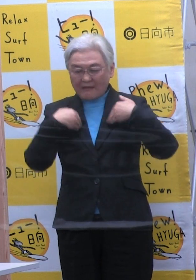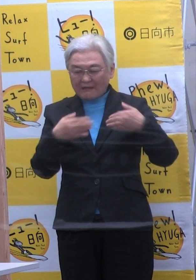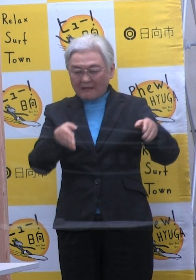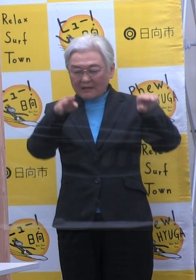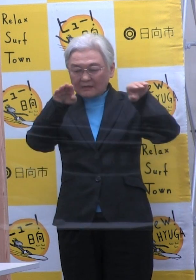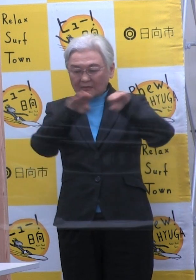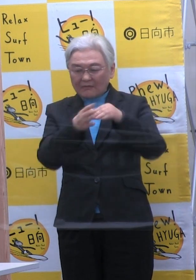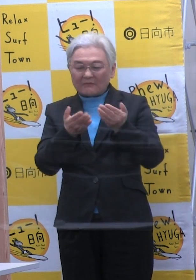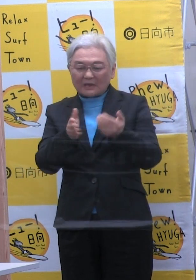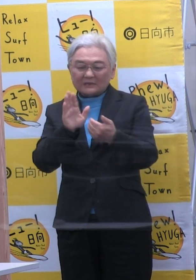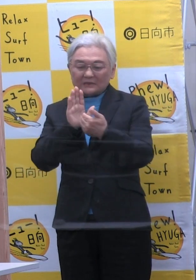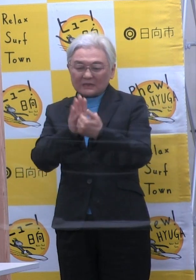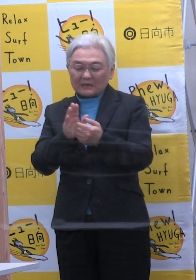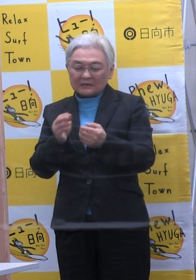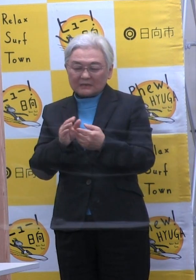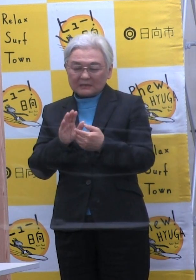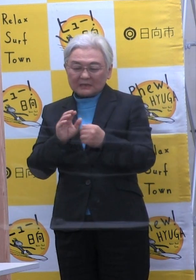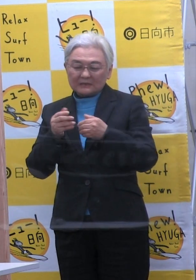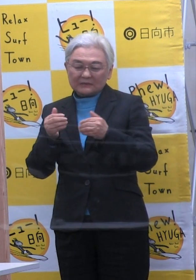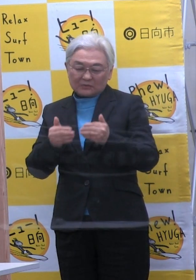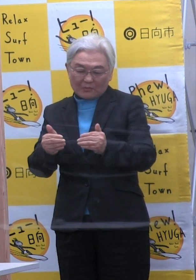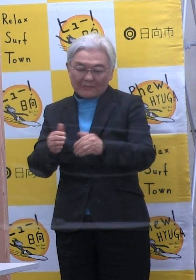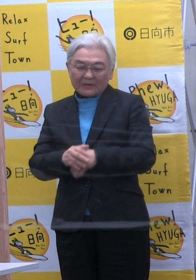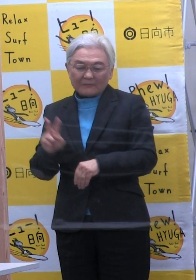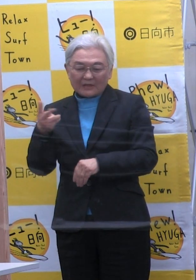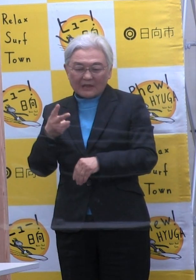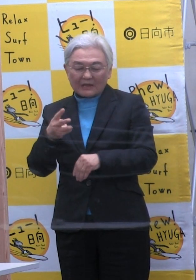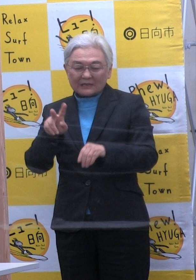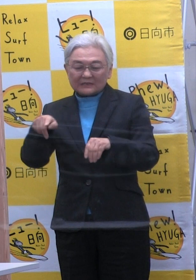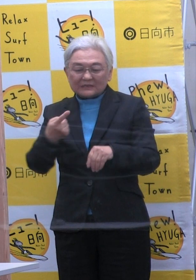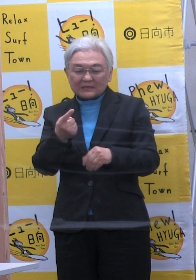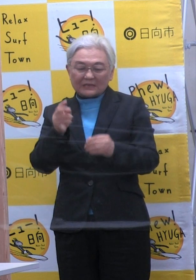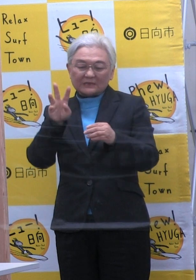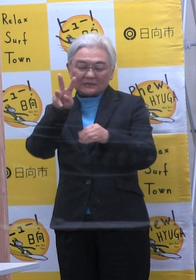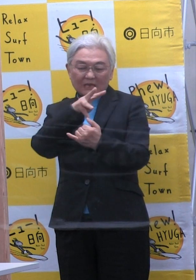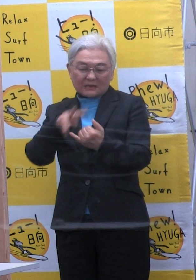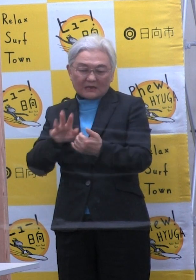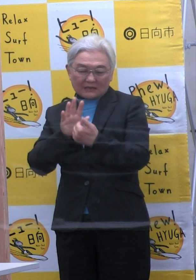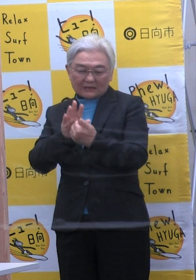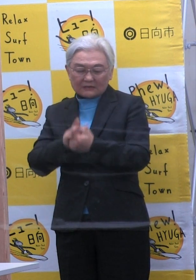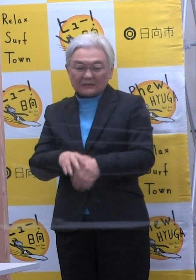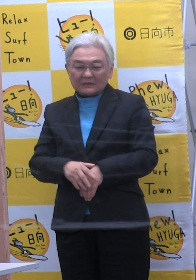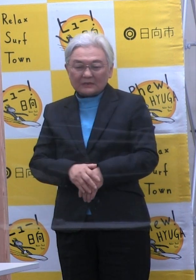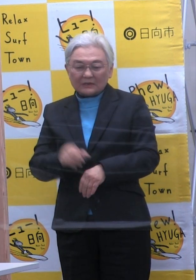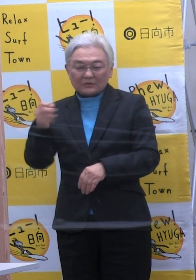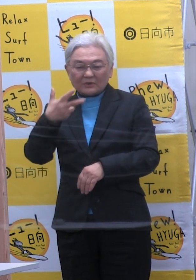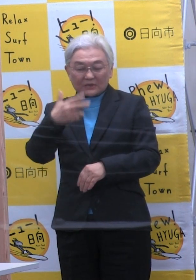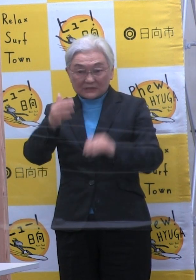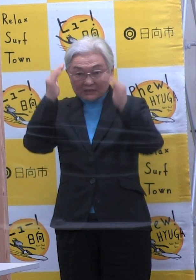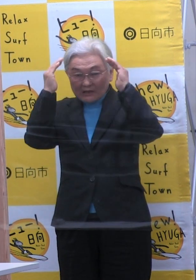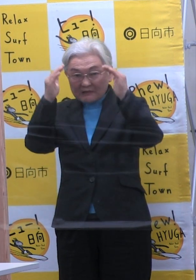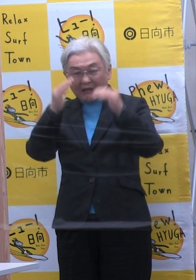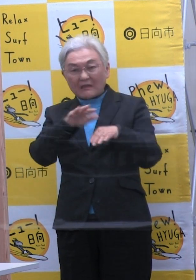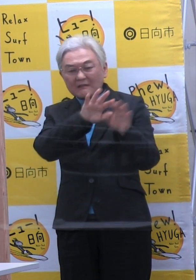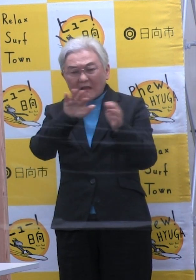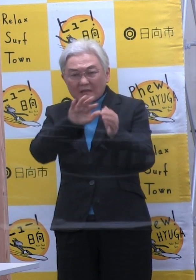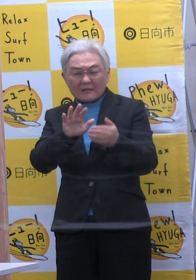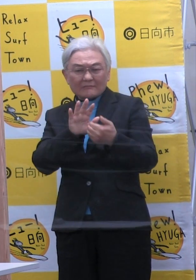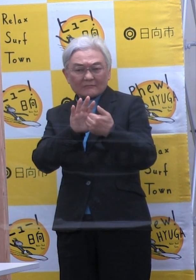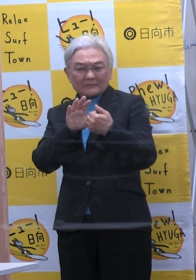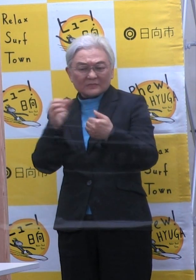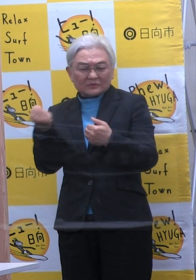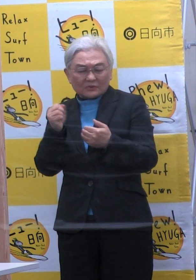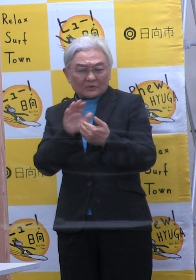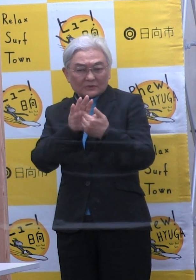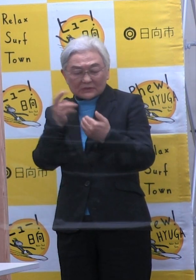また、自然災害対策としましては、新たに日向市屋根耐風診断、改修促